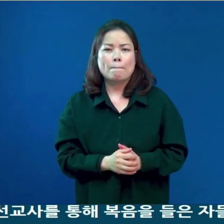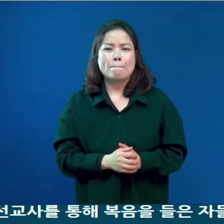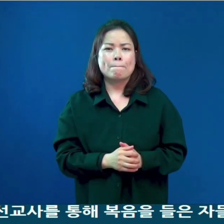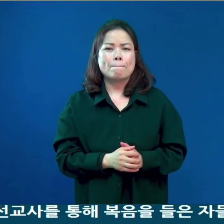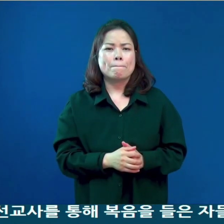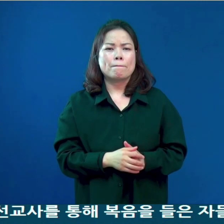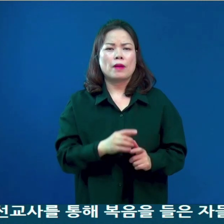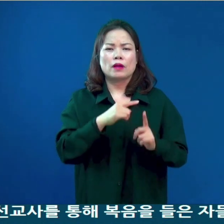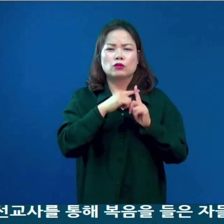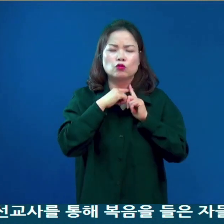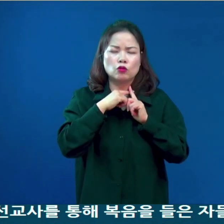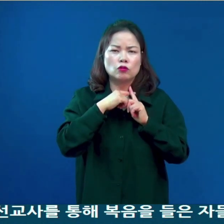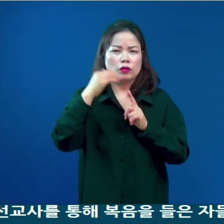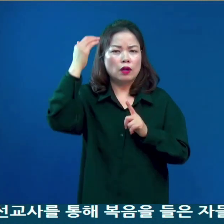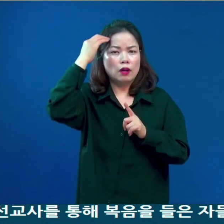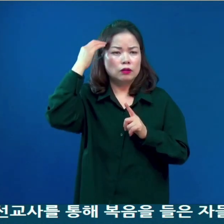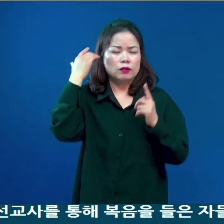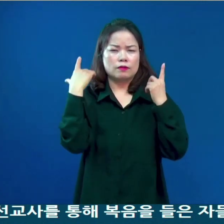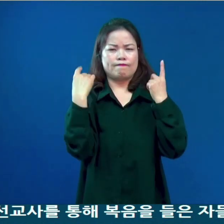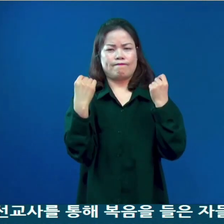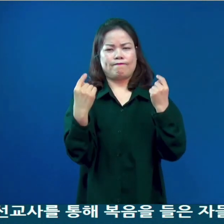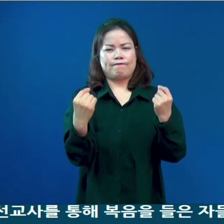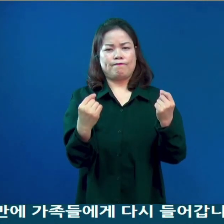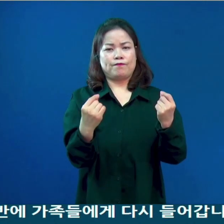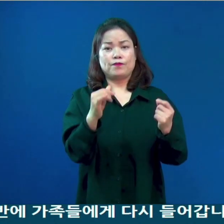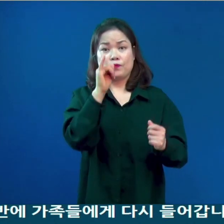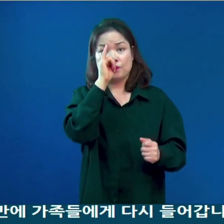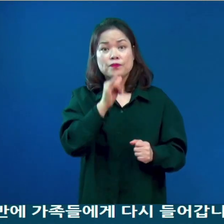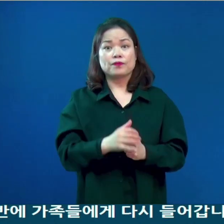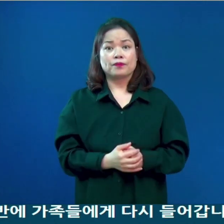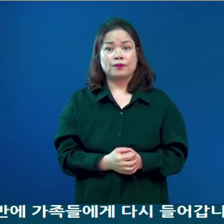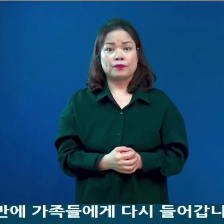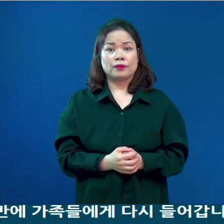순교의 피는 이 한반도에 여전히 흐르고 있었습니다.